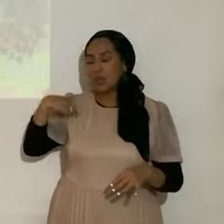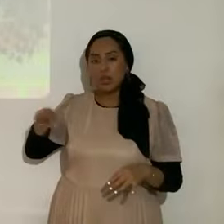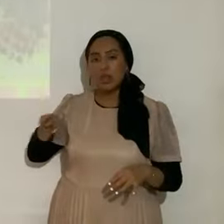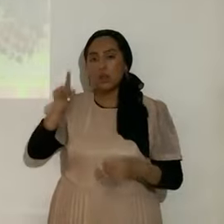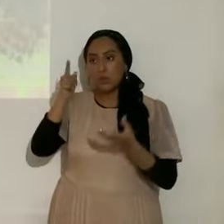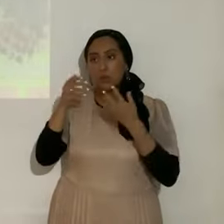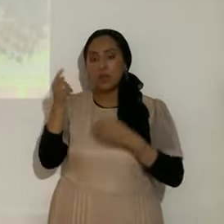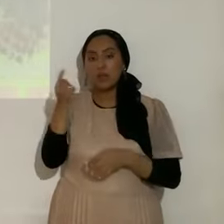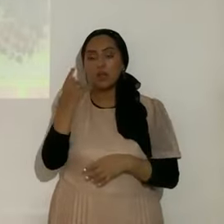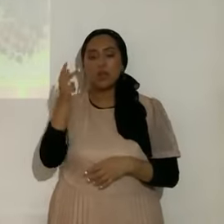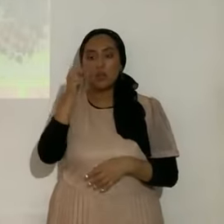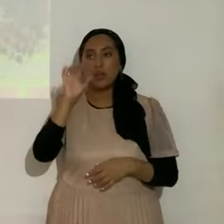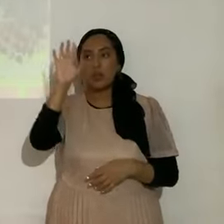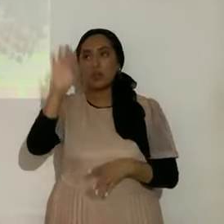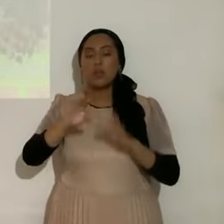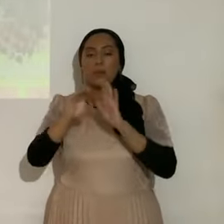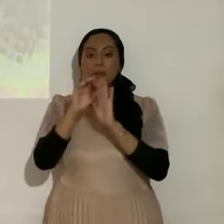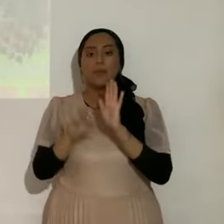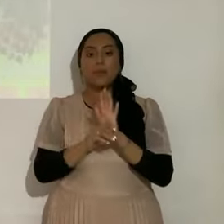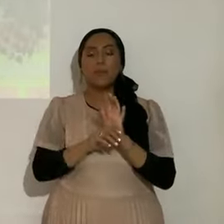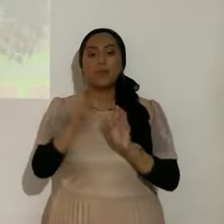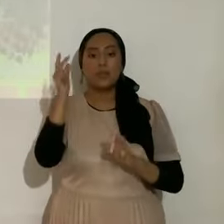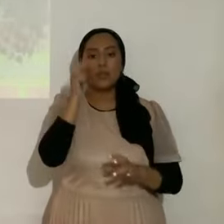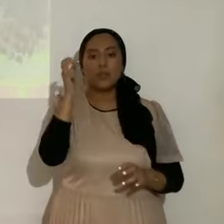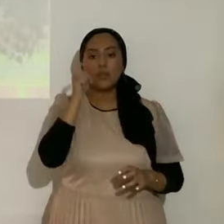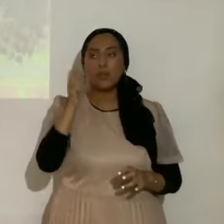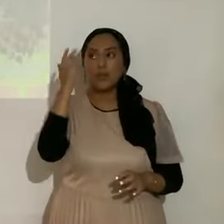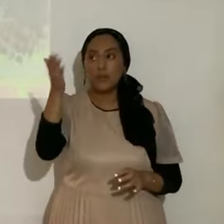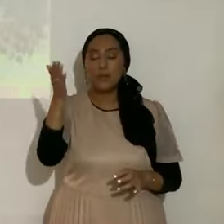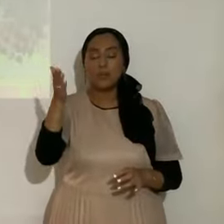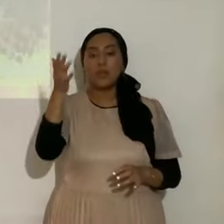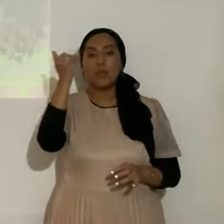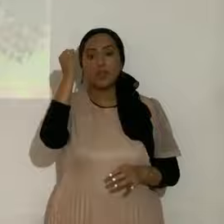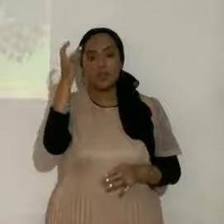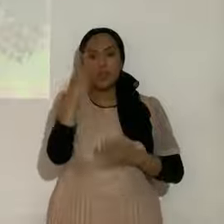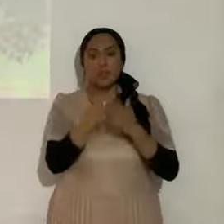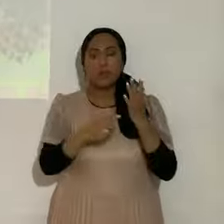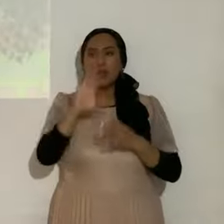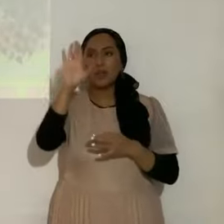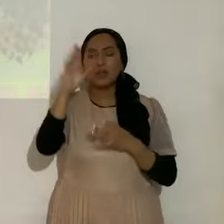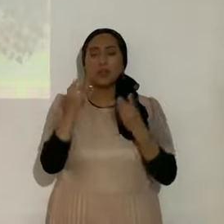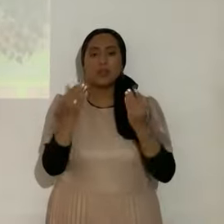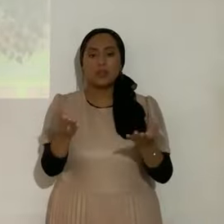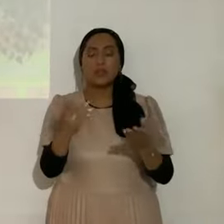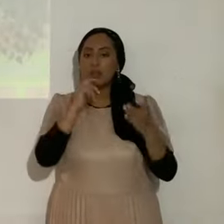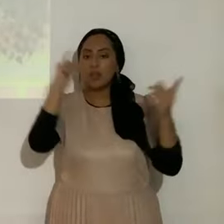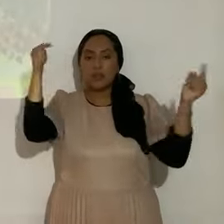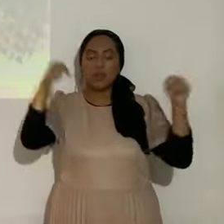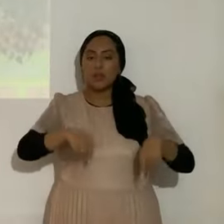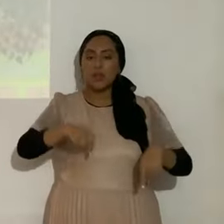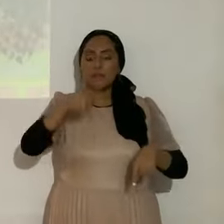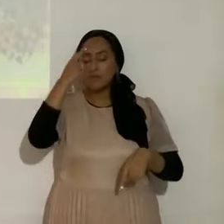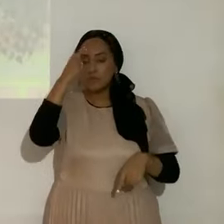quiere que escuches sus mandamientos, que lo escuches a él. Yahshua, ¿qué hizo? Él no vino para